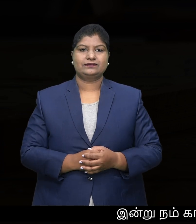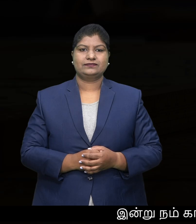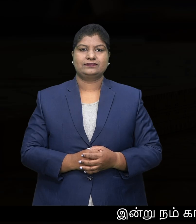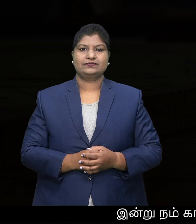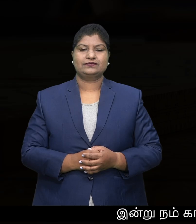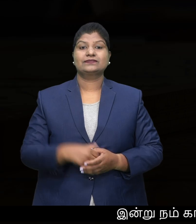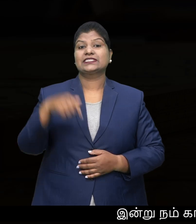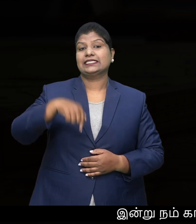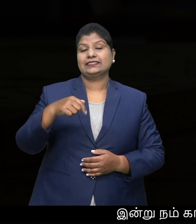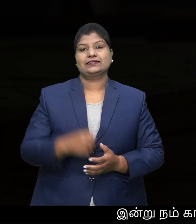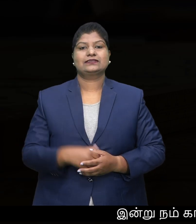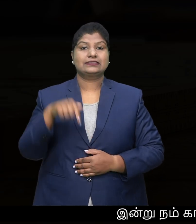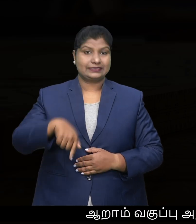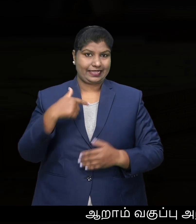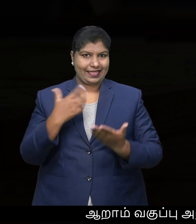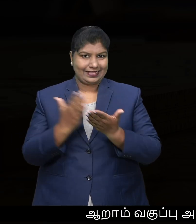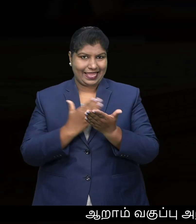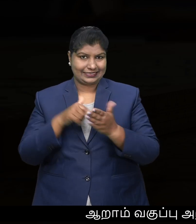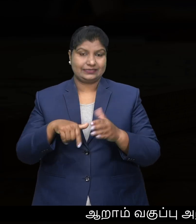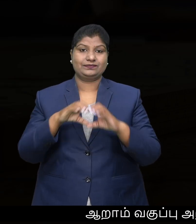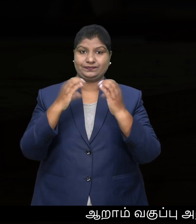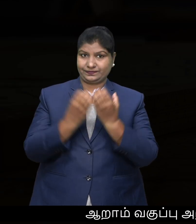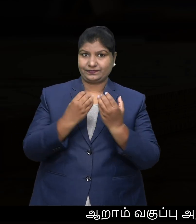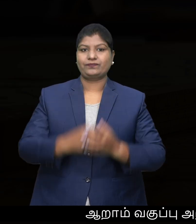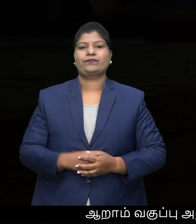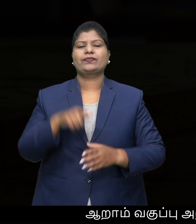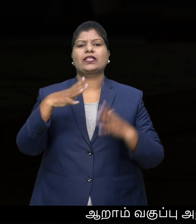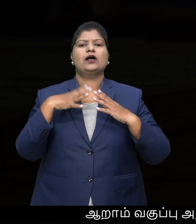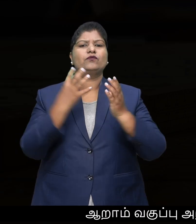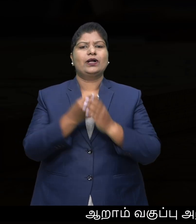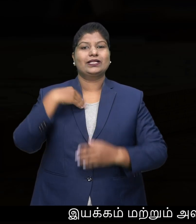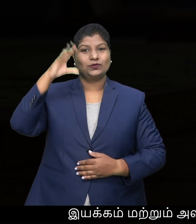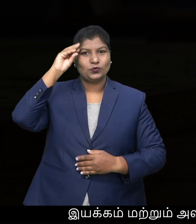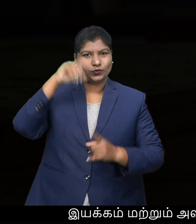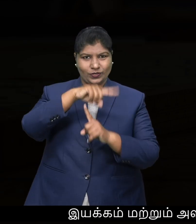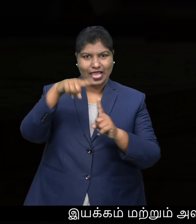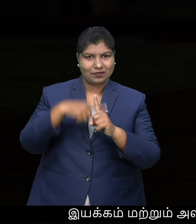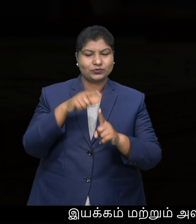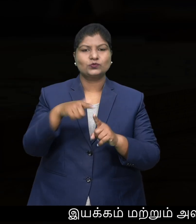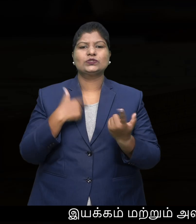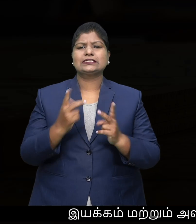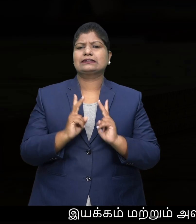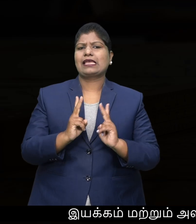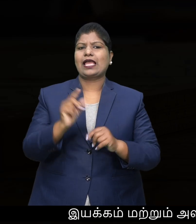இன்று இந்த காணொளியில் 6ஆம் வகுப்பு அறிவியல் பாடத்தில் இயக்கம் மற்றும் அளவீடு